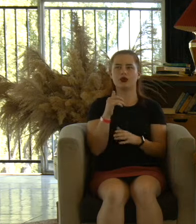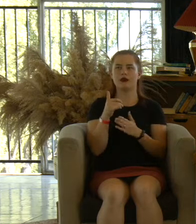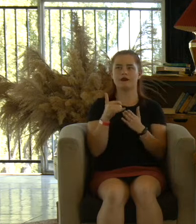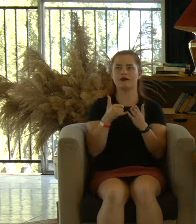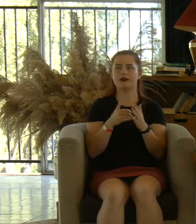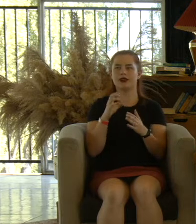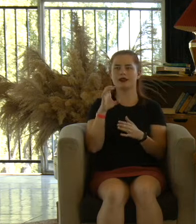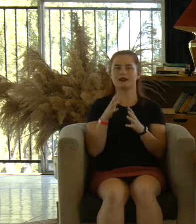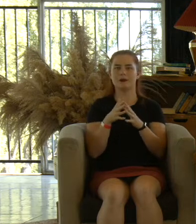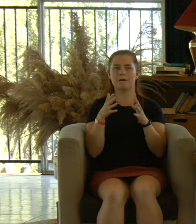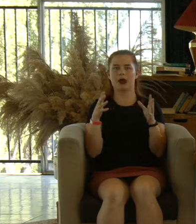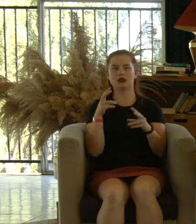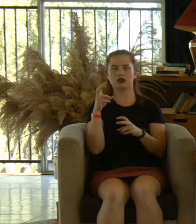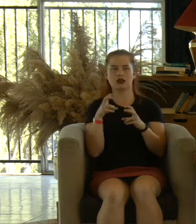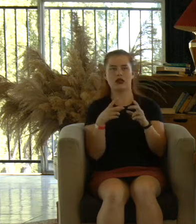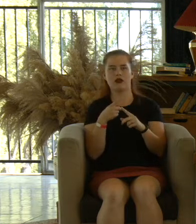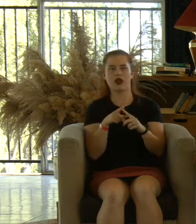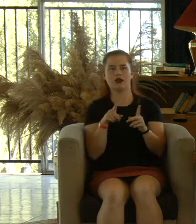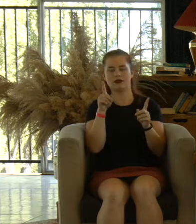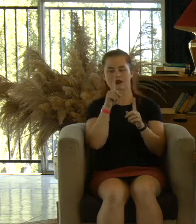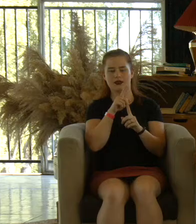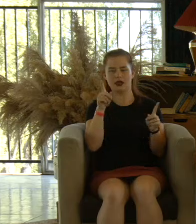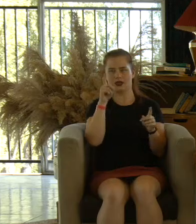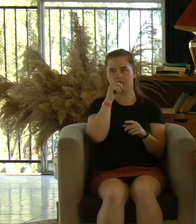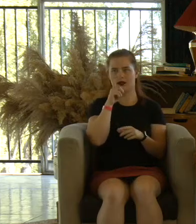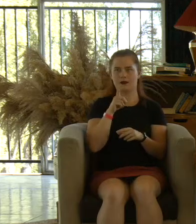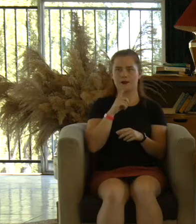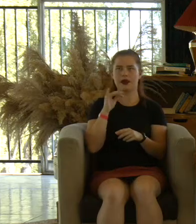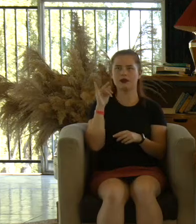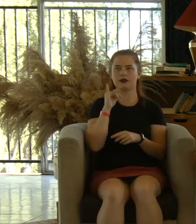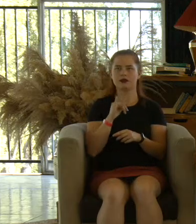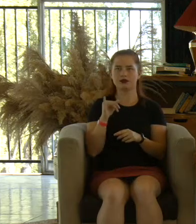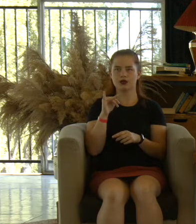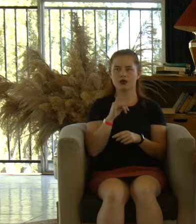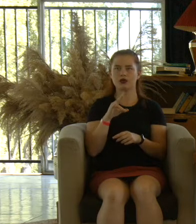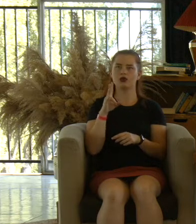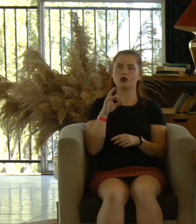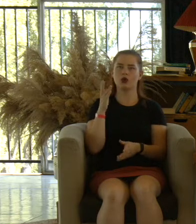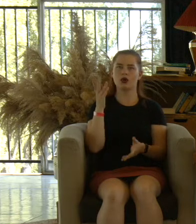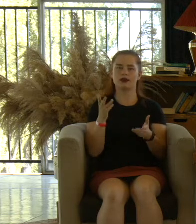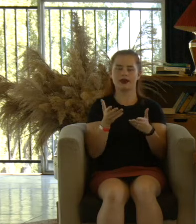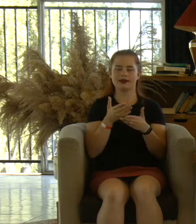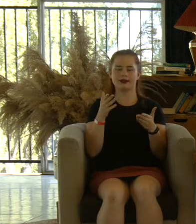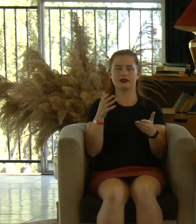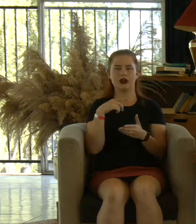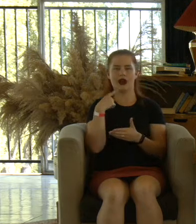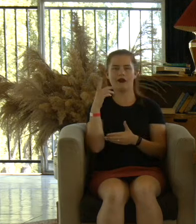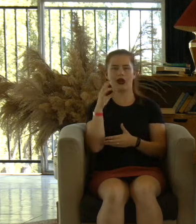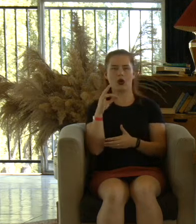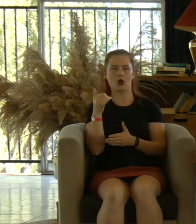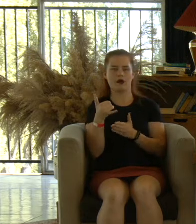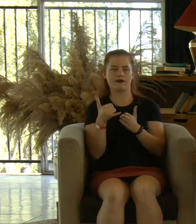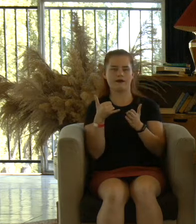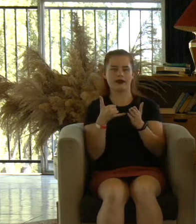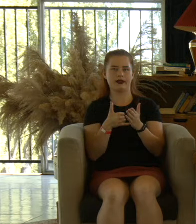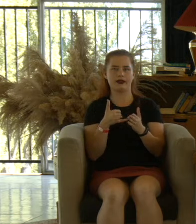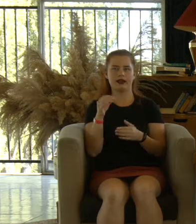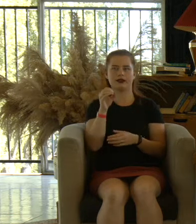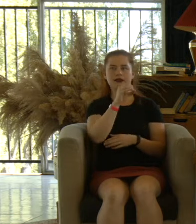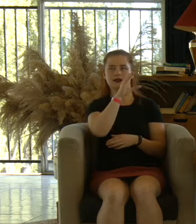это странная, непонятная история, и я не понимаю, зачем ее пить. Но если мы говорим о вине с небольшой